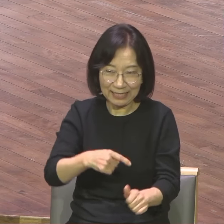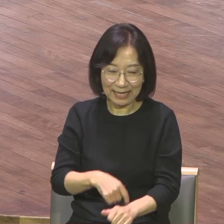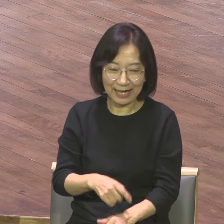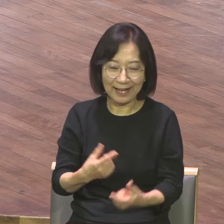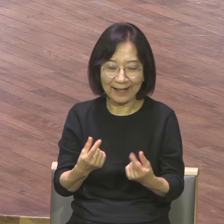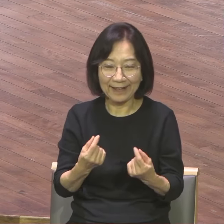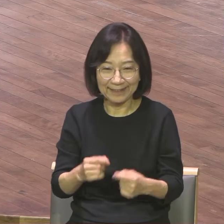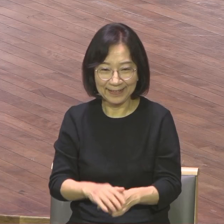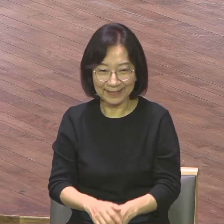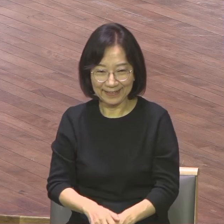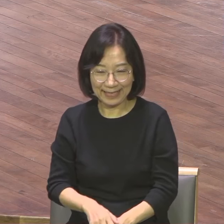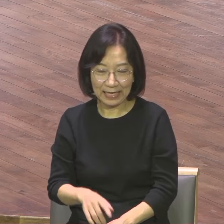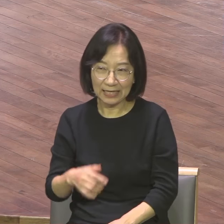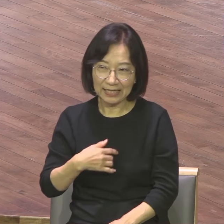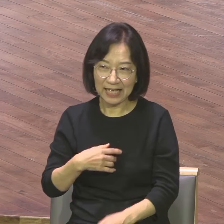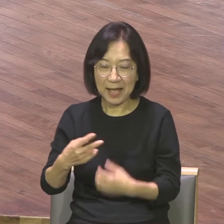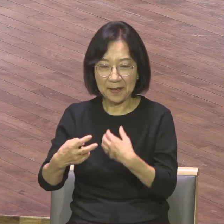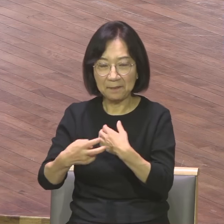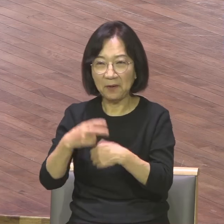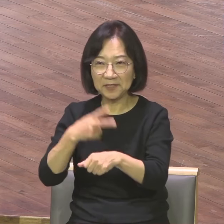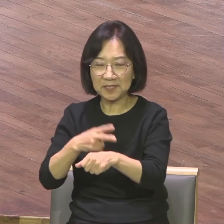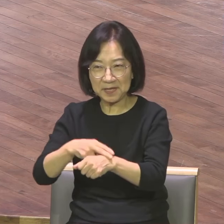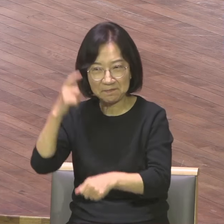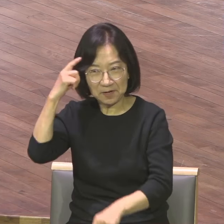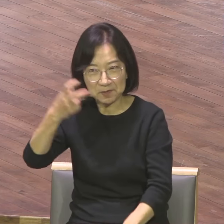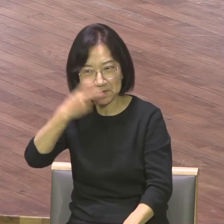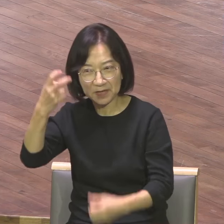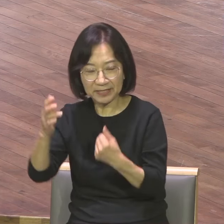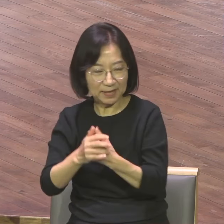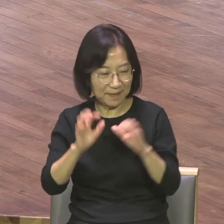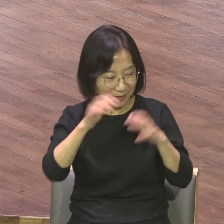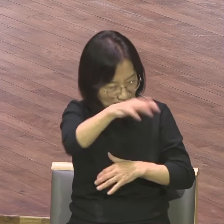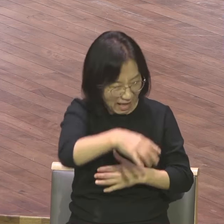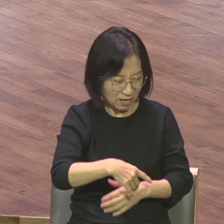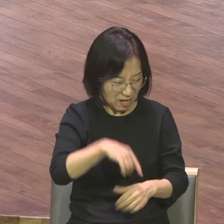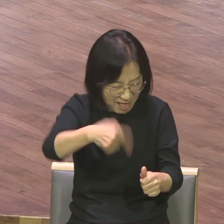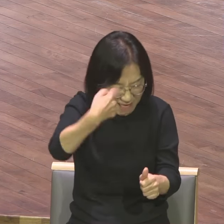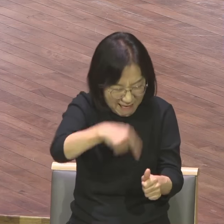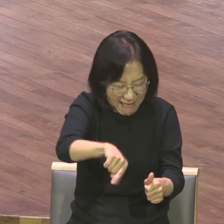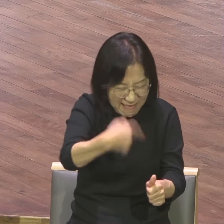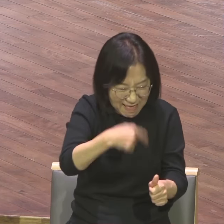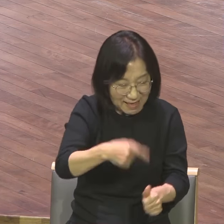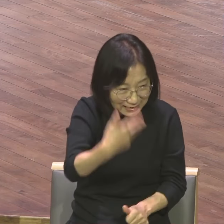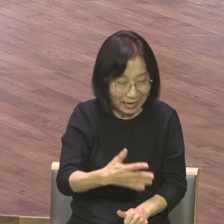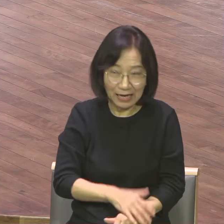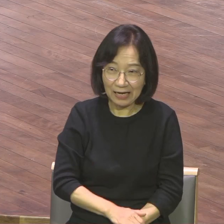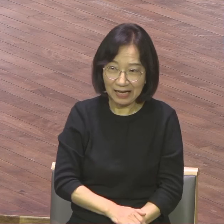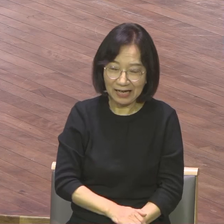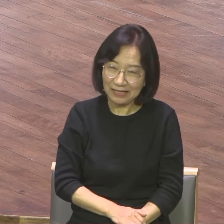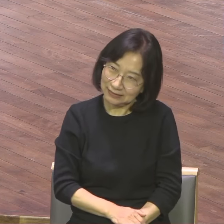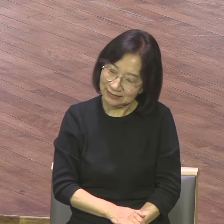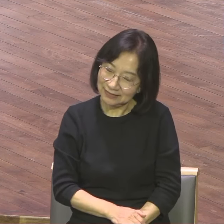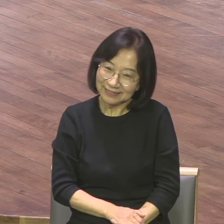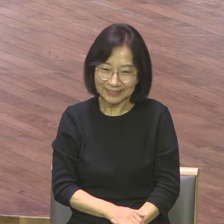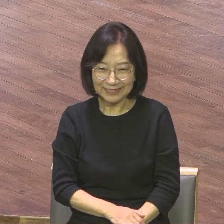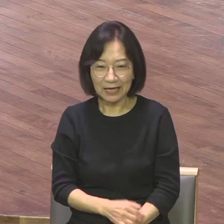응? 아니 자기 머리 좋다고 남 애들도 막 그래 시키나. 아이 대단해요. 하여튼 내가 깜짝 놀랄